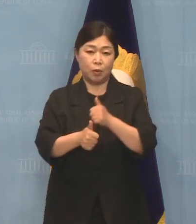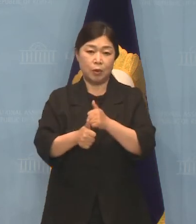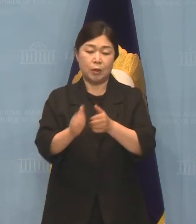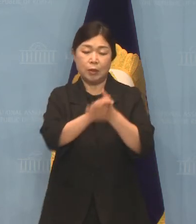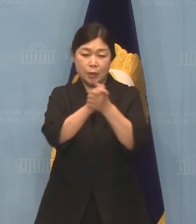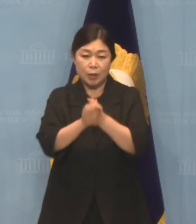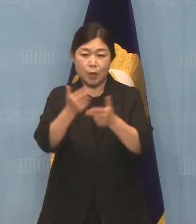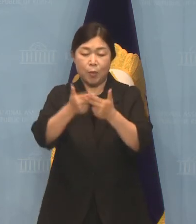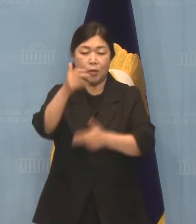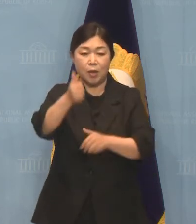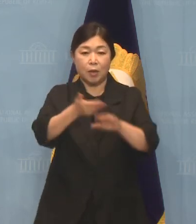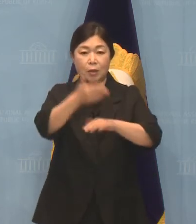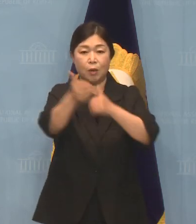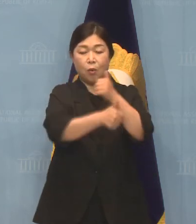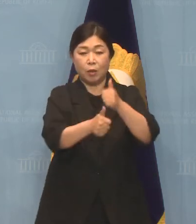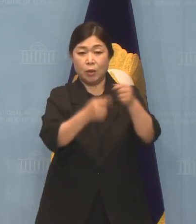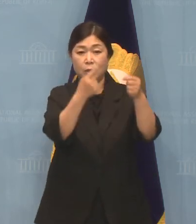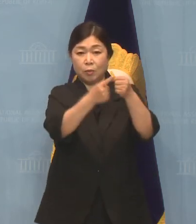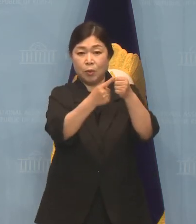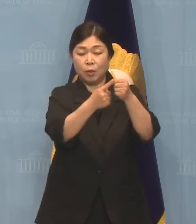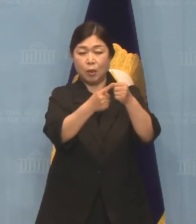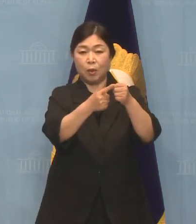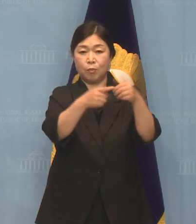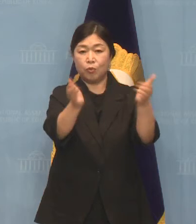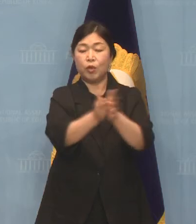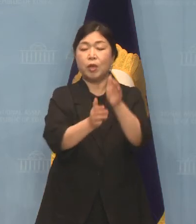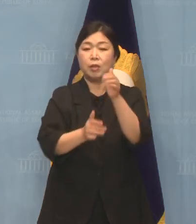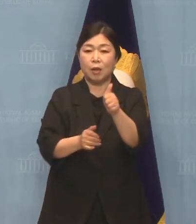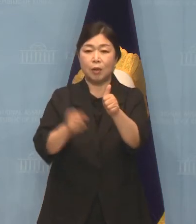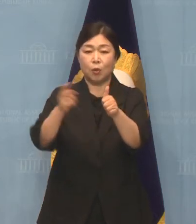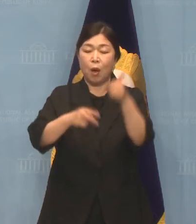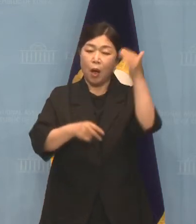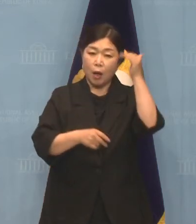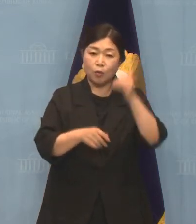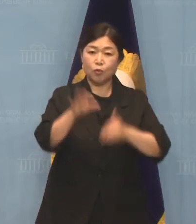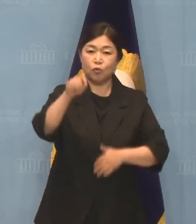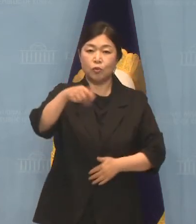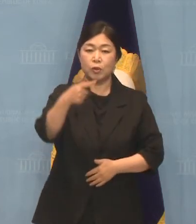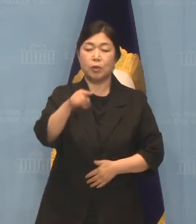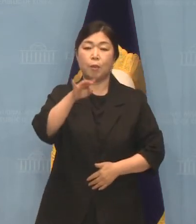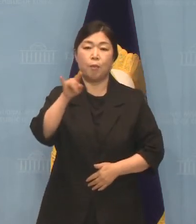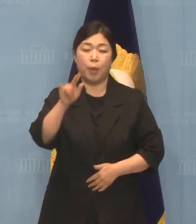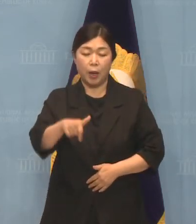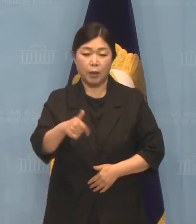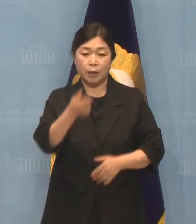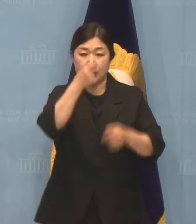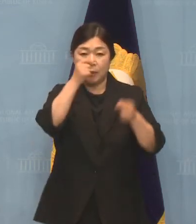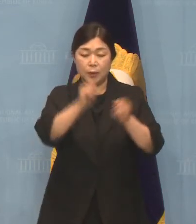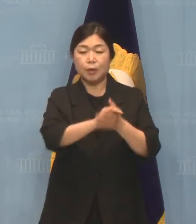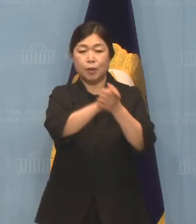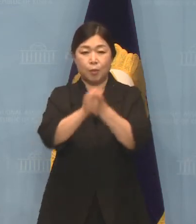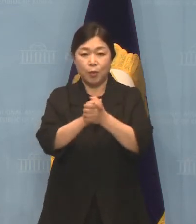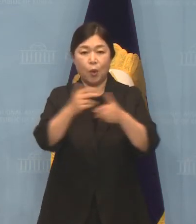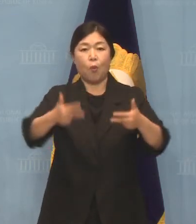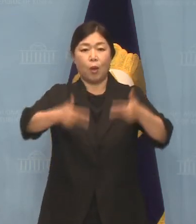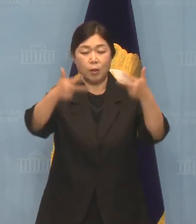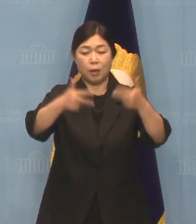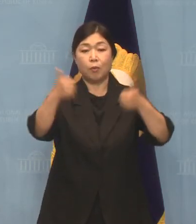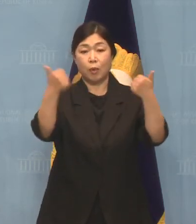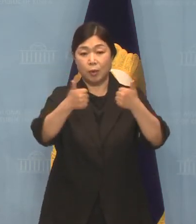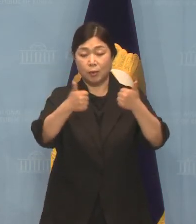협회장 겸 상원 제1부의장 등과 한 우즈베키스탄 의원 친선협회 화상 면담을